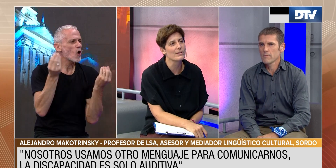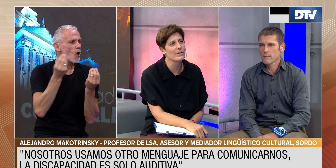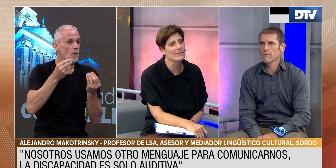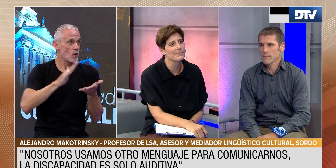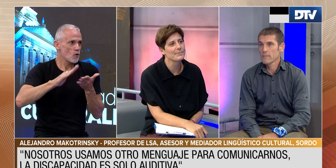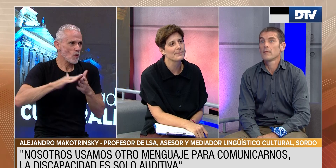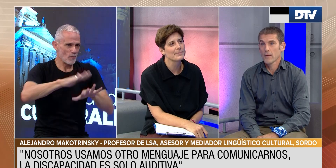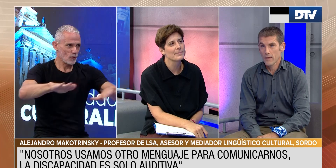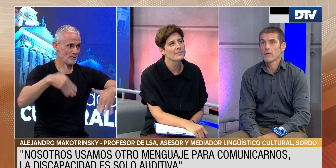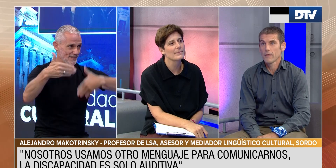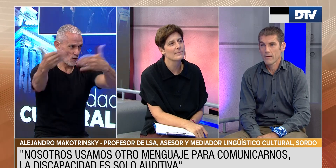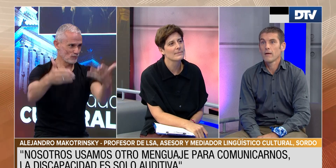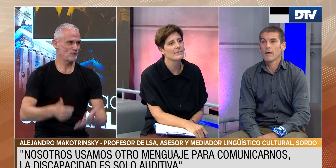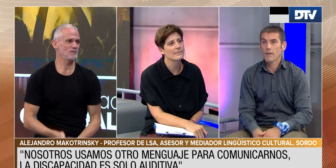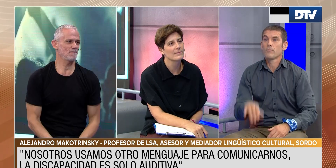nuevas generaciones?